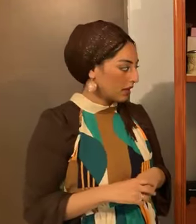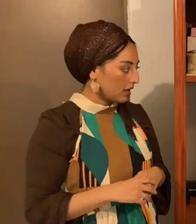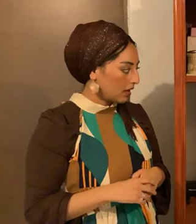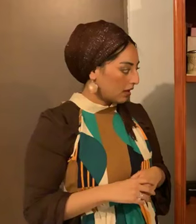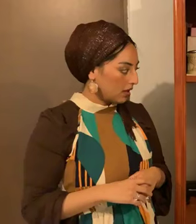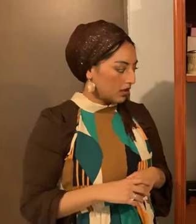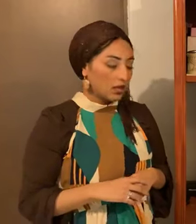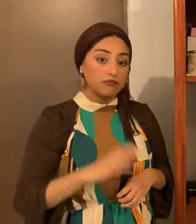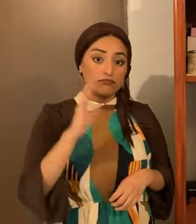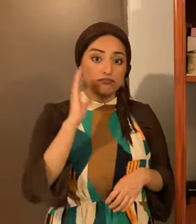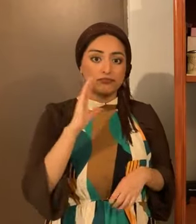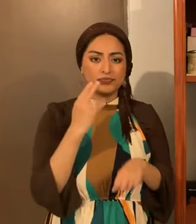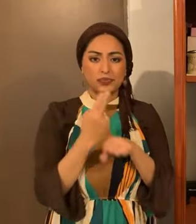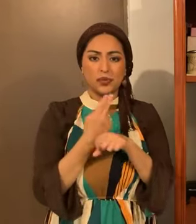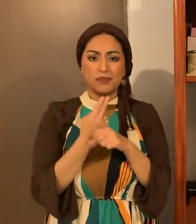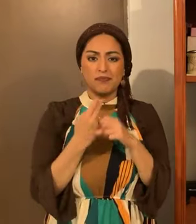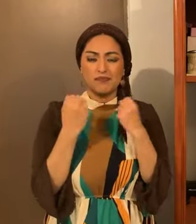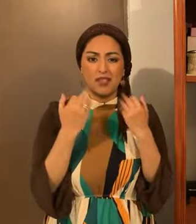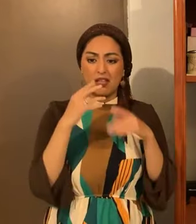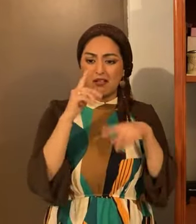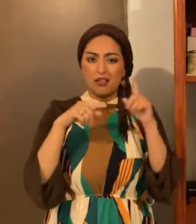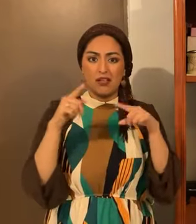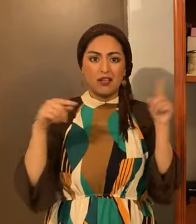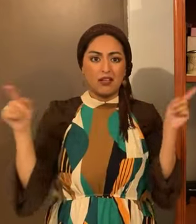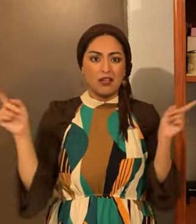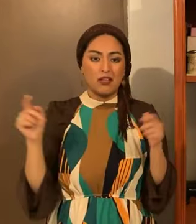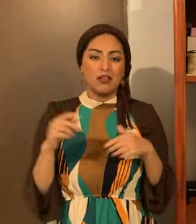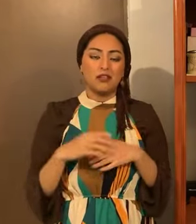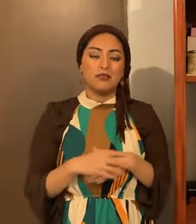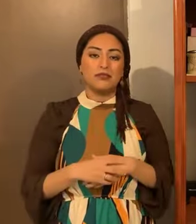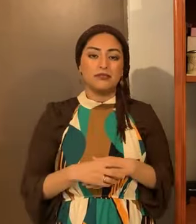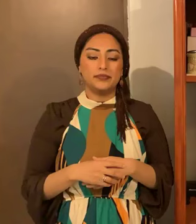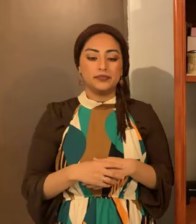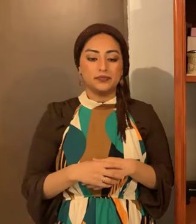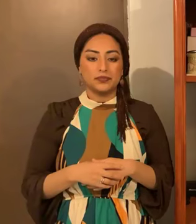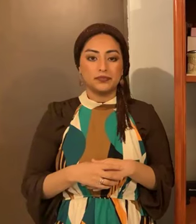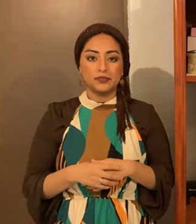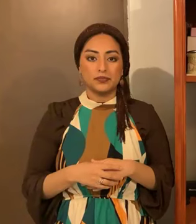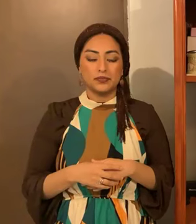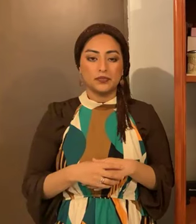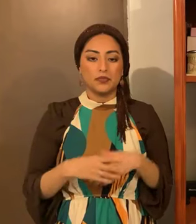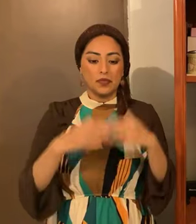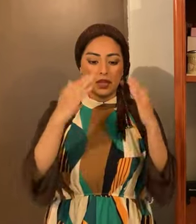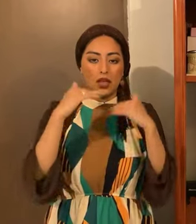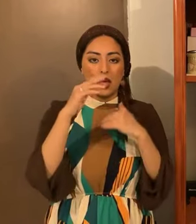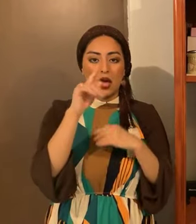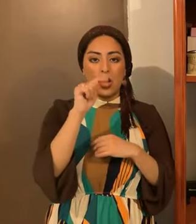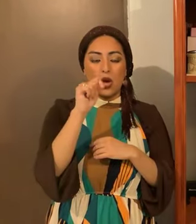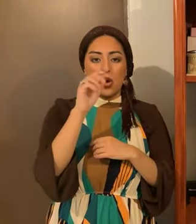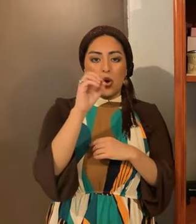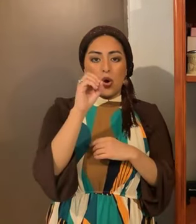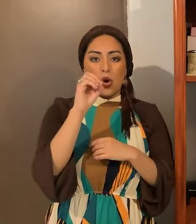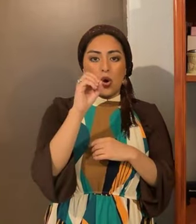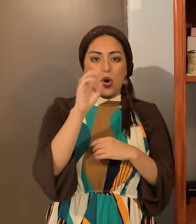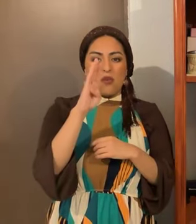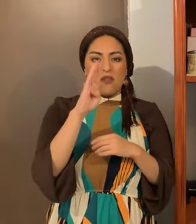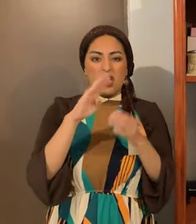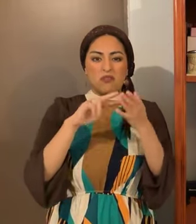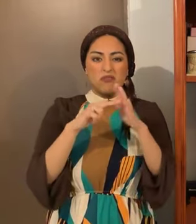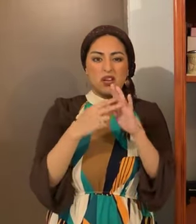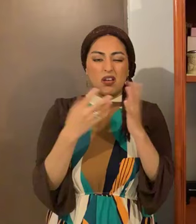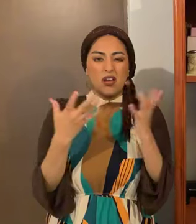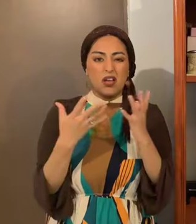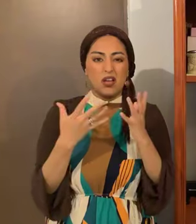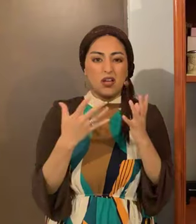Entonces usaban quinor, lira, nebel, el arpa, jalil, la flauta. Tof, ¿qué es tof? Es una pandereta.